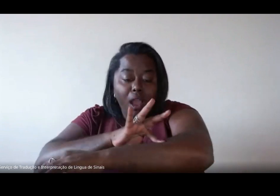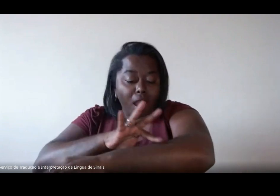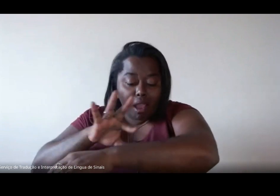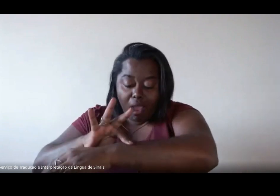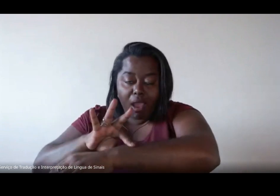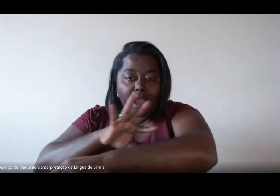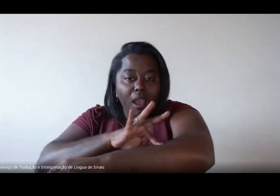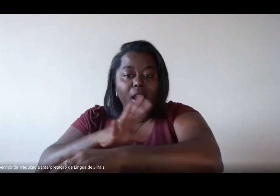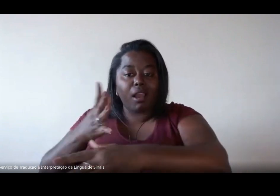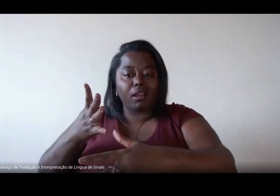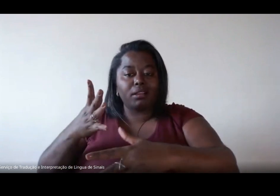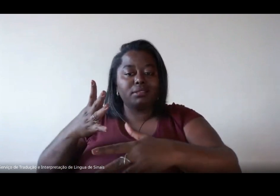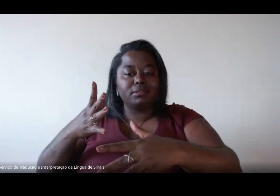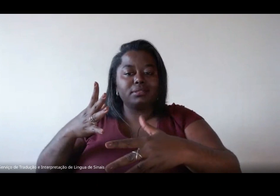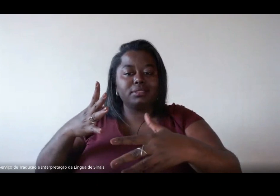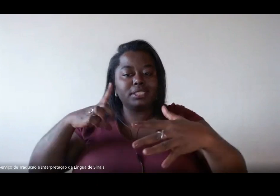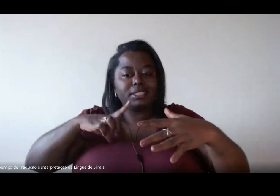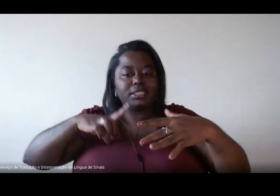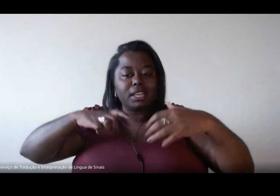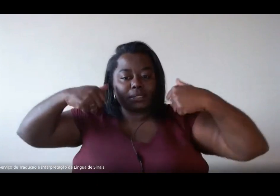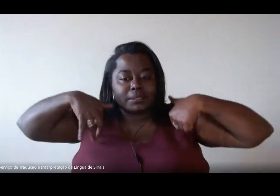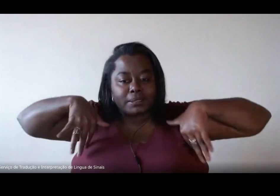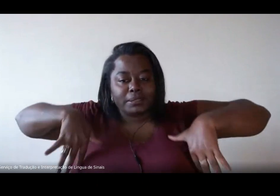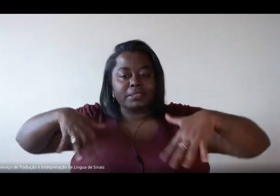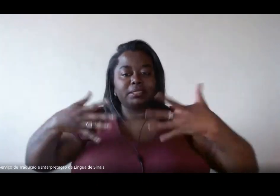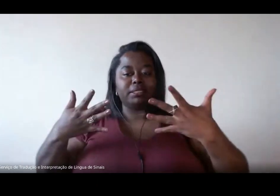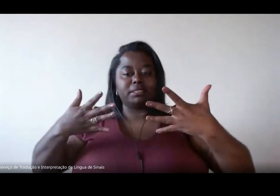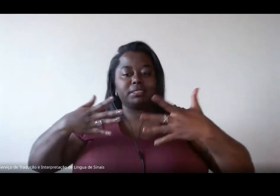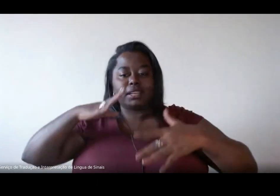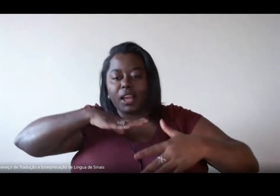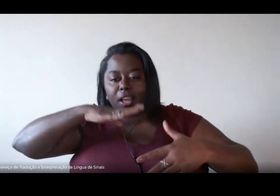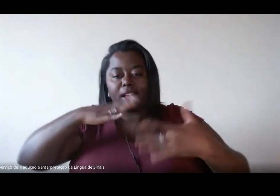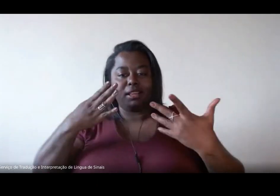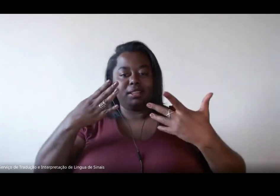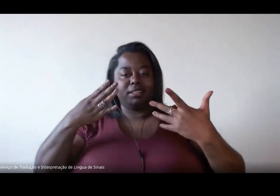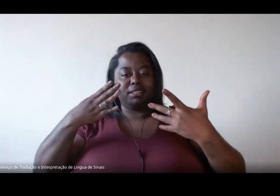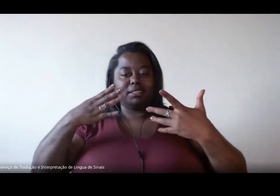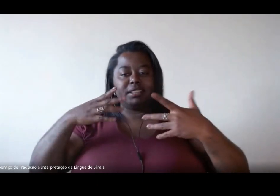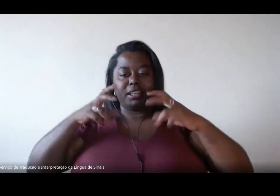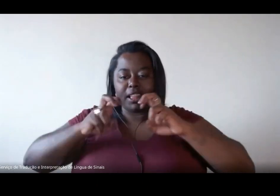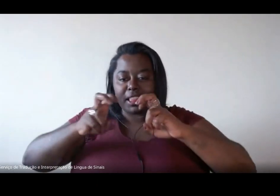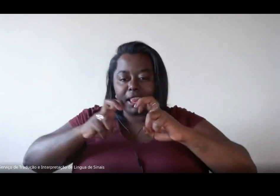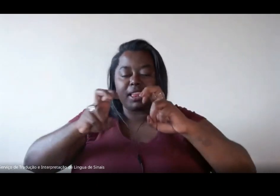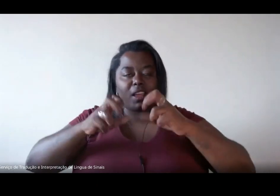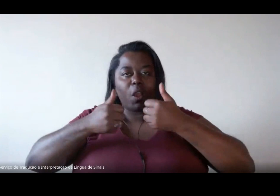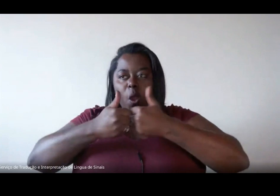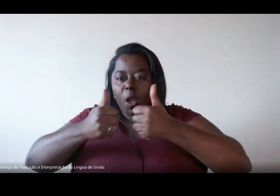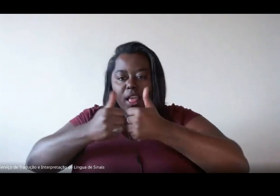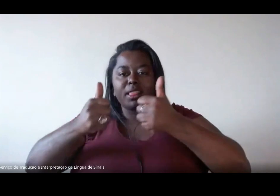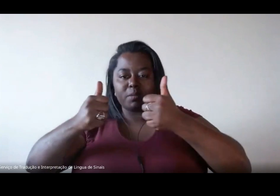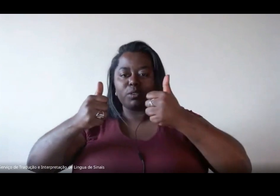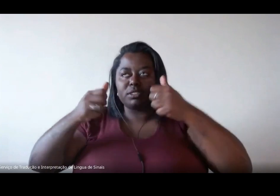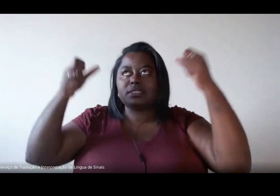osso, que transpira, sei lá, sim, sim. Que tem mau hálito, que pega ônibus, pega trem. Seis horas.